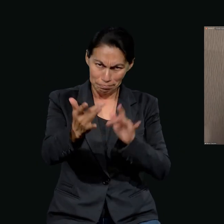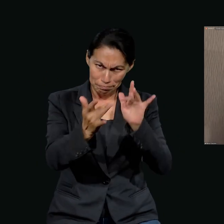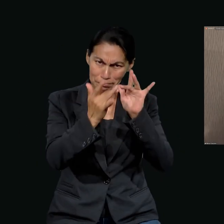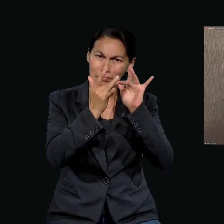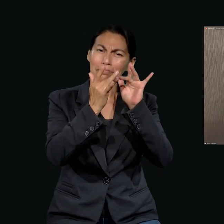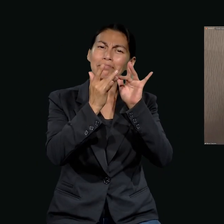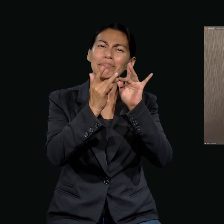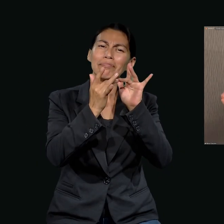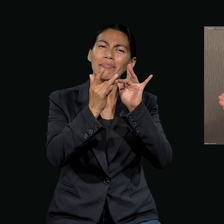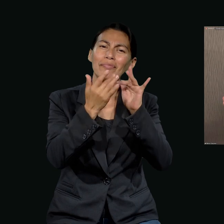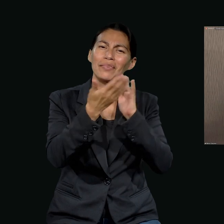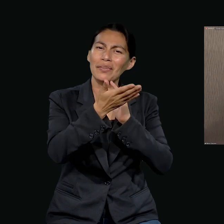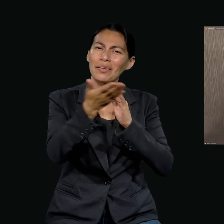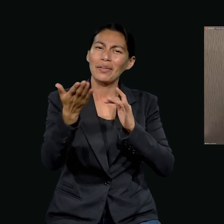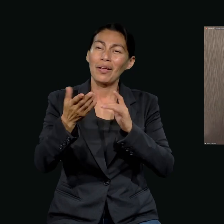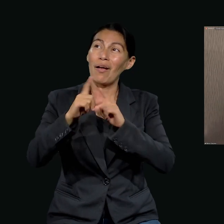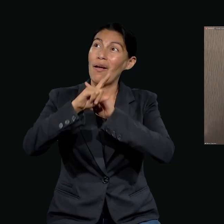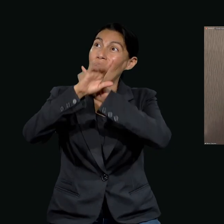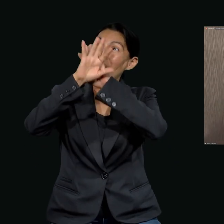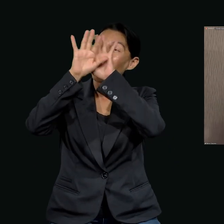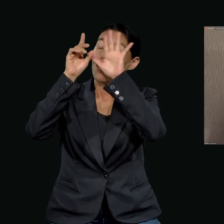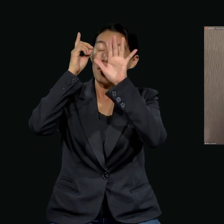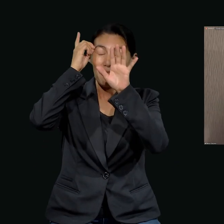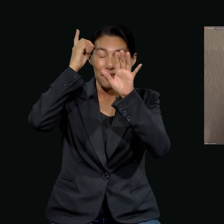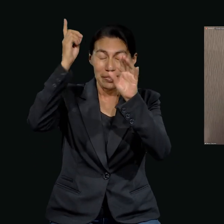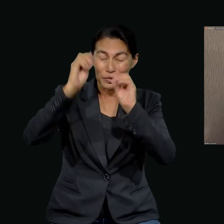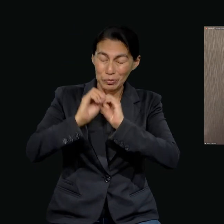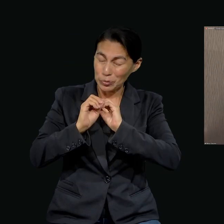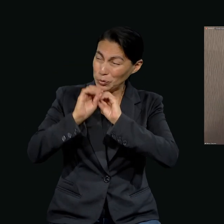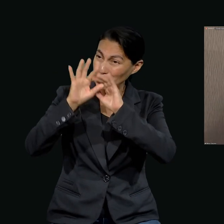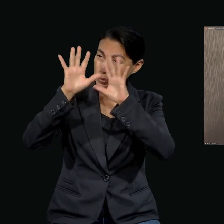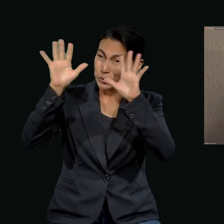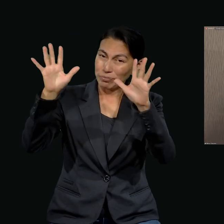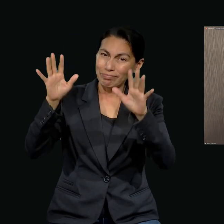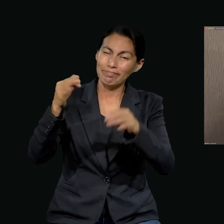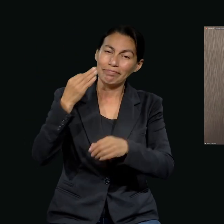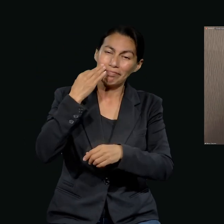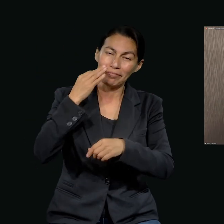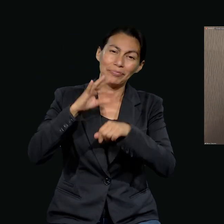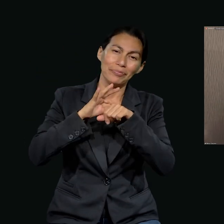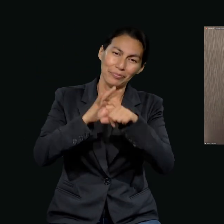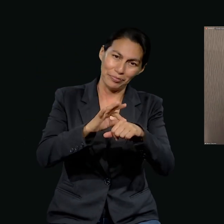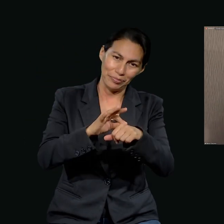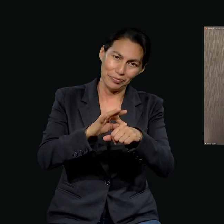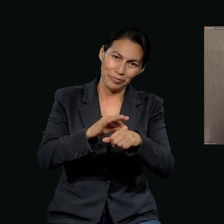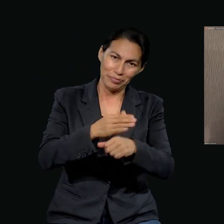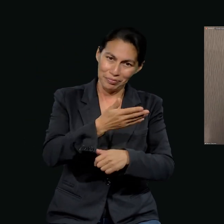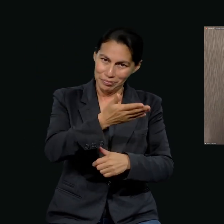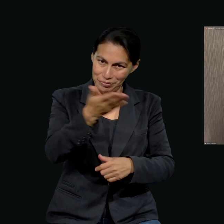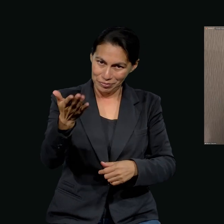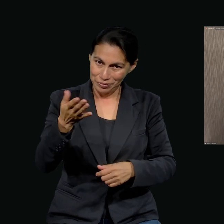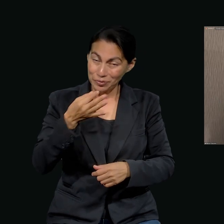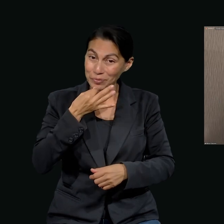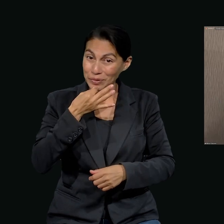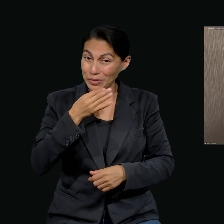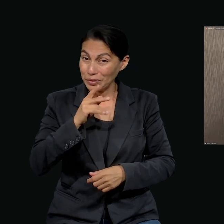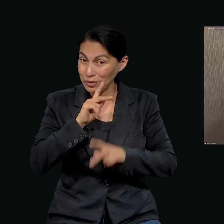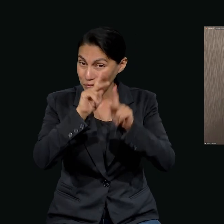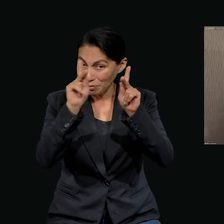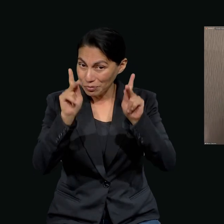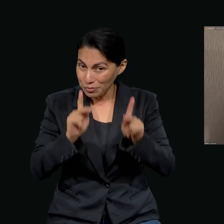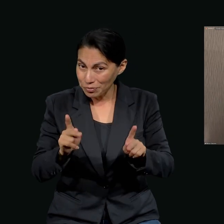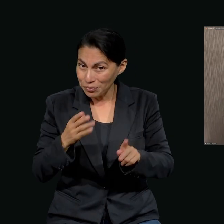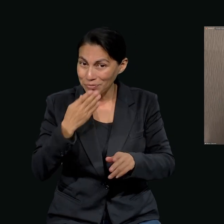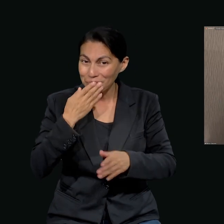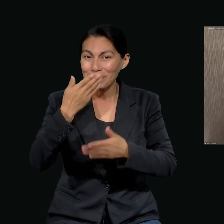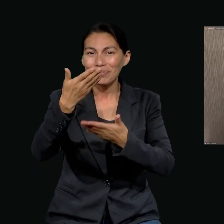Quédate con nosotros para escuchar la gloria de Dios brillar en su testimonio. Bienvenidos